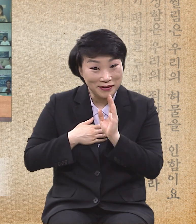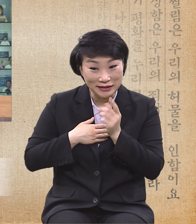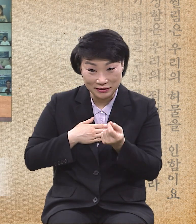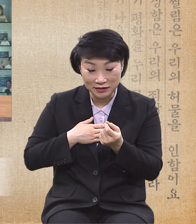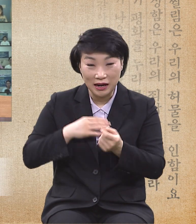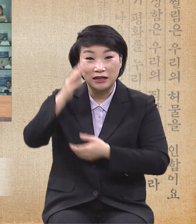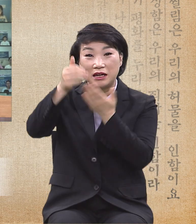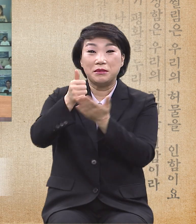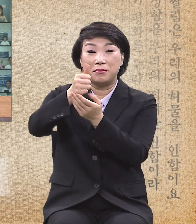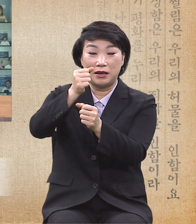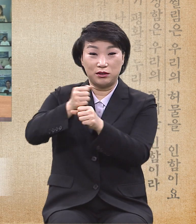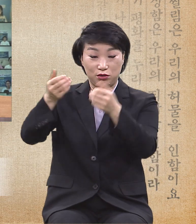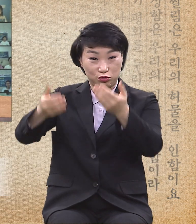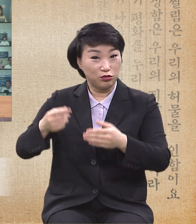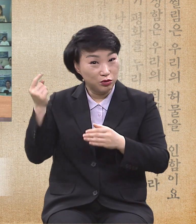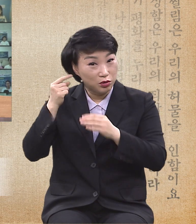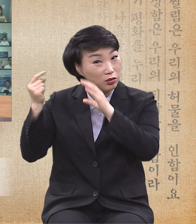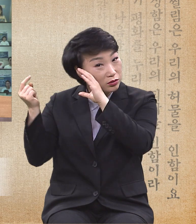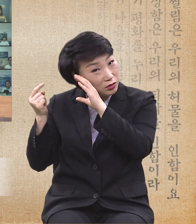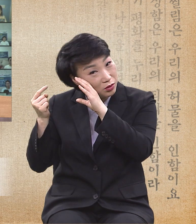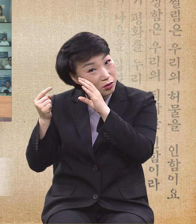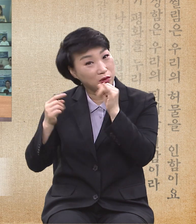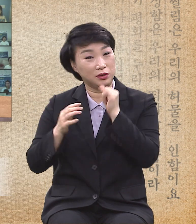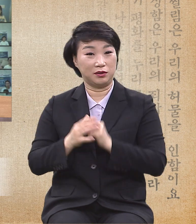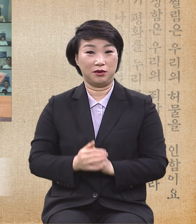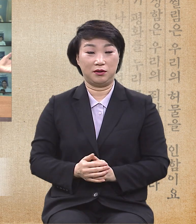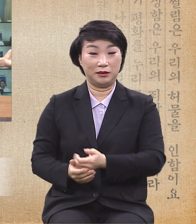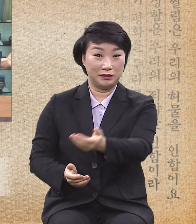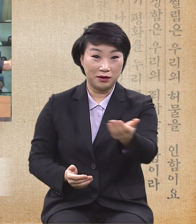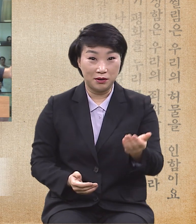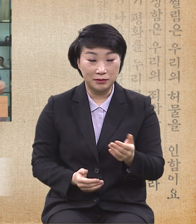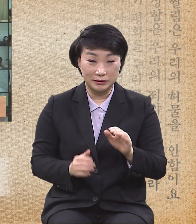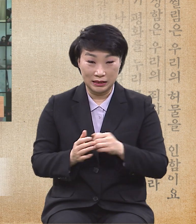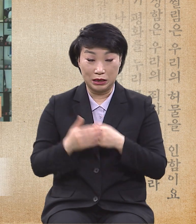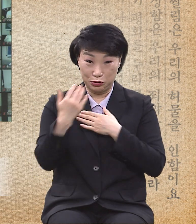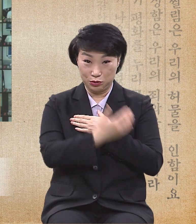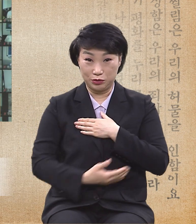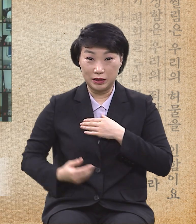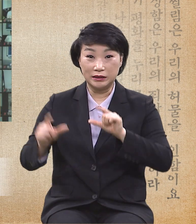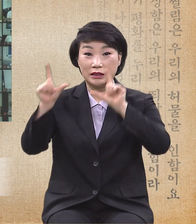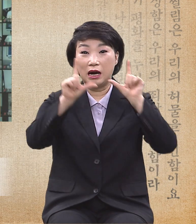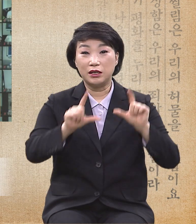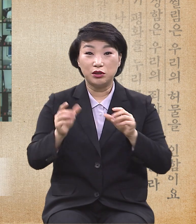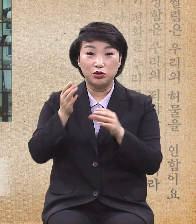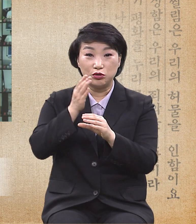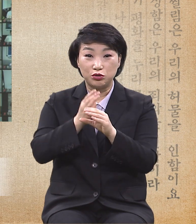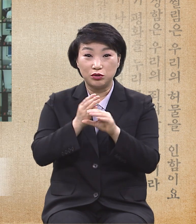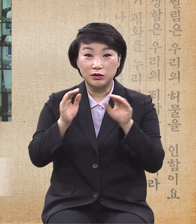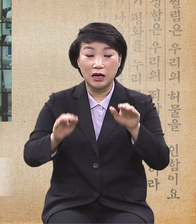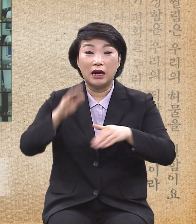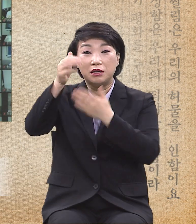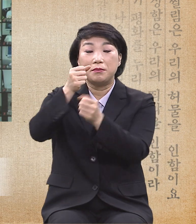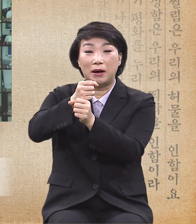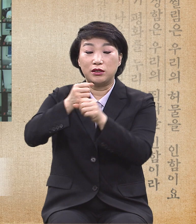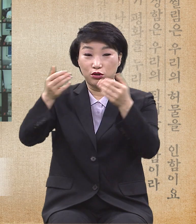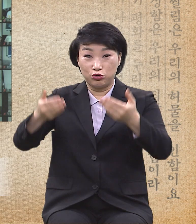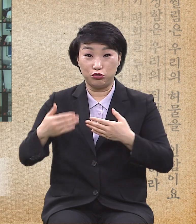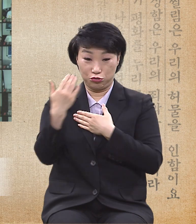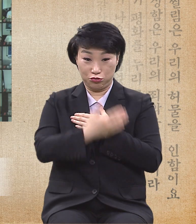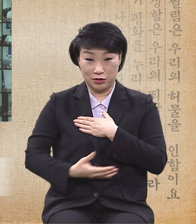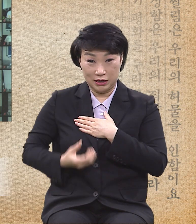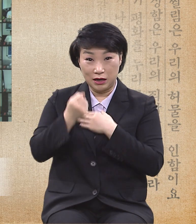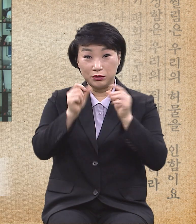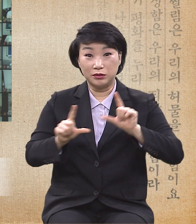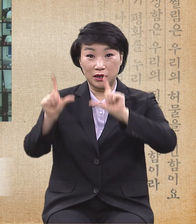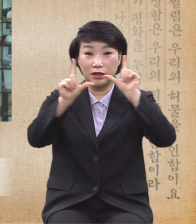하나님이 만들어준 귀로 듣고 있어요. 여러분이 육체로 살고 있어요. 하나님이 만들어준 육체로